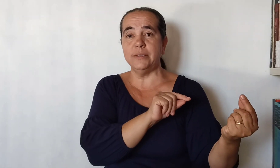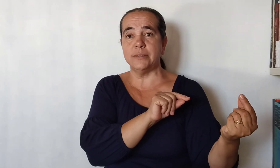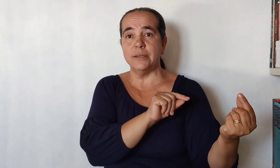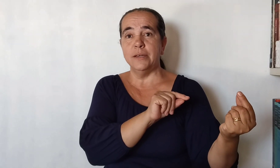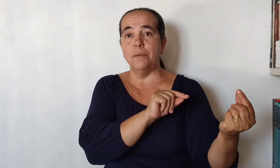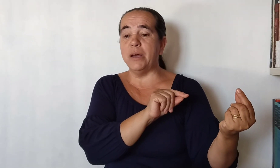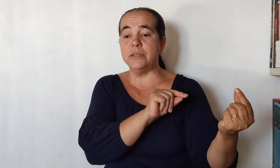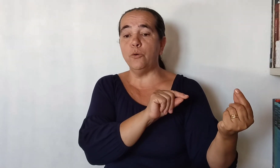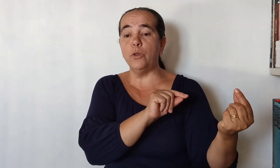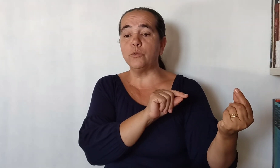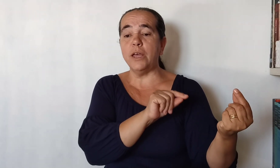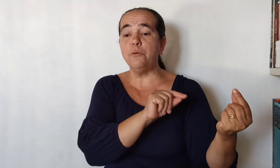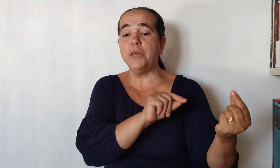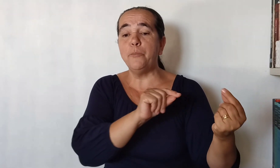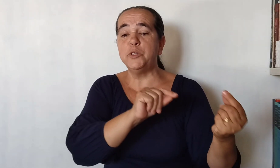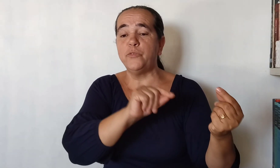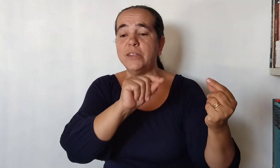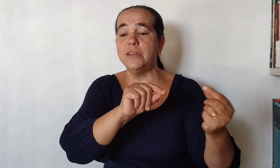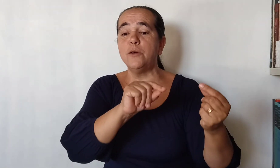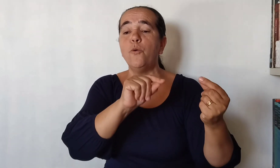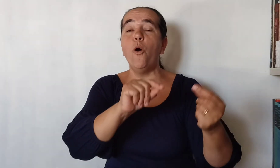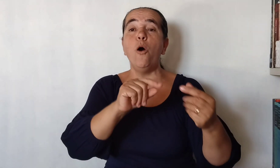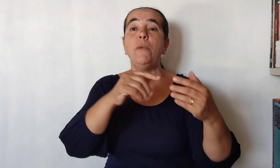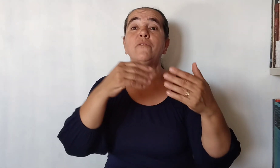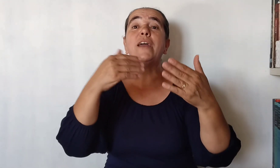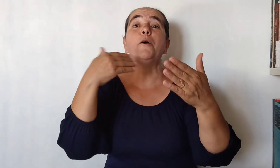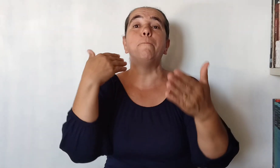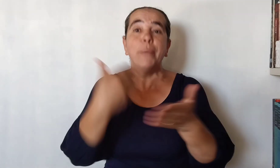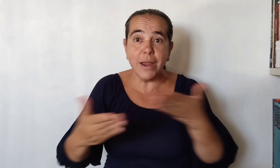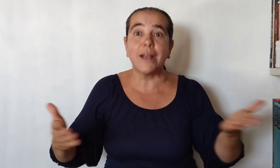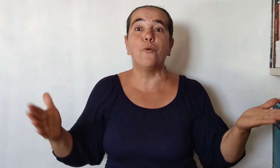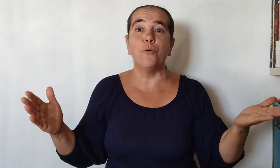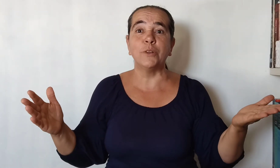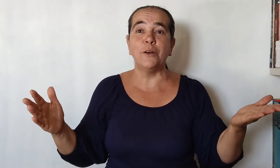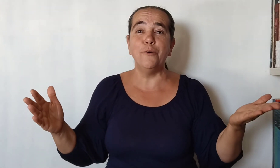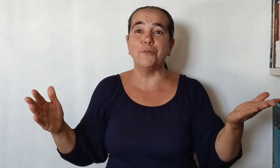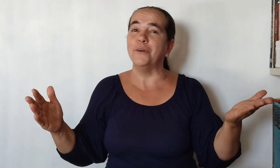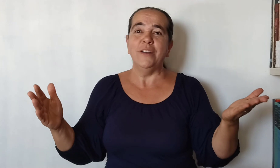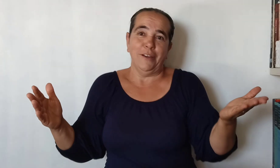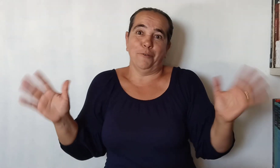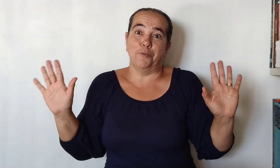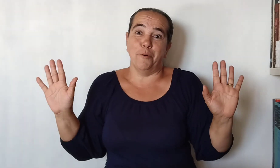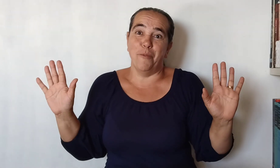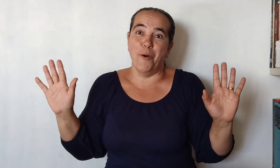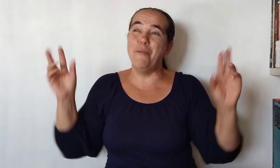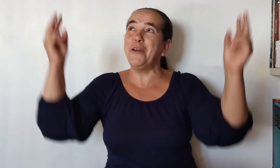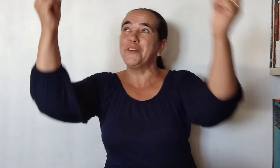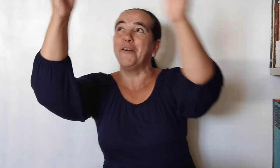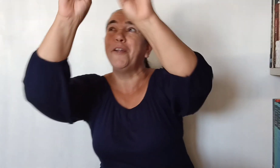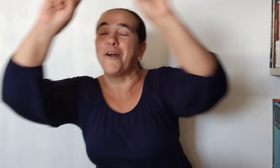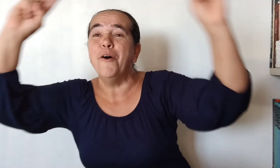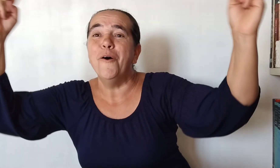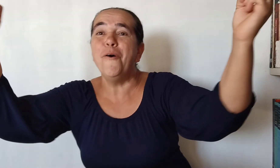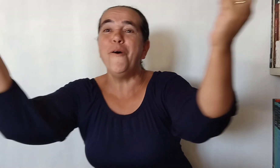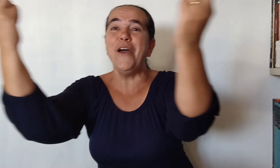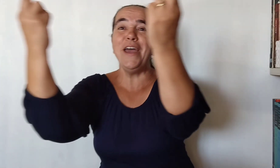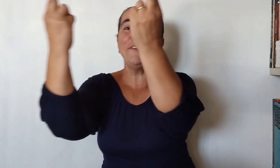antes. Mas eu não tenho tempo de fazer o homem. Vai que eu perca algum conteúdo? Eu não sou boba, eu já coloco. O reino